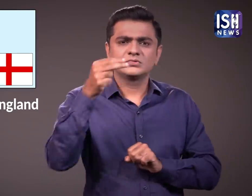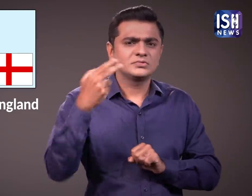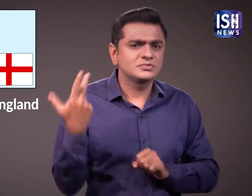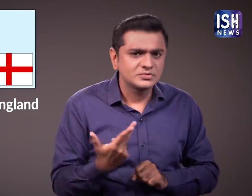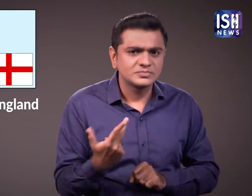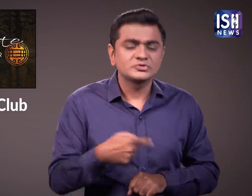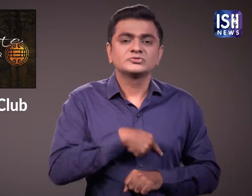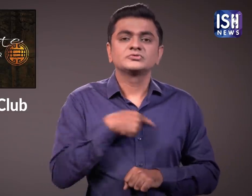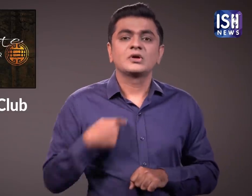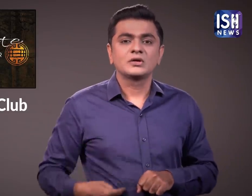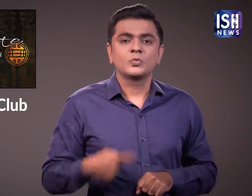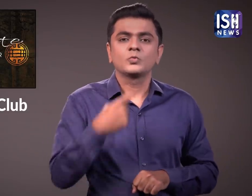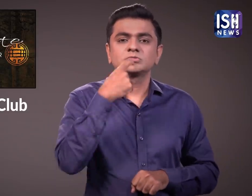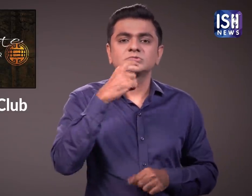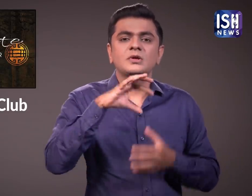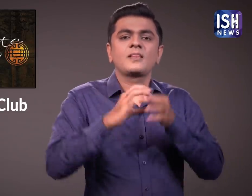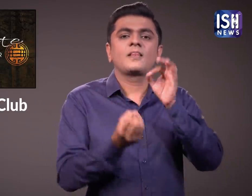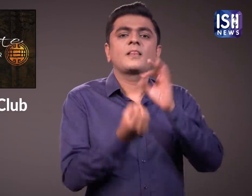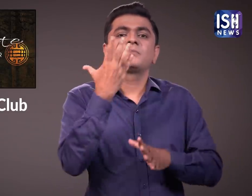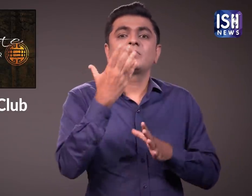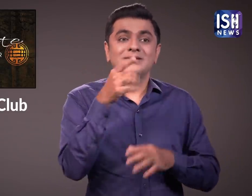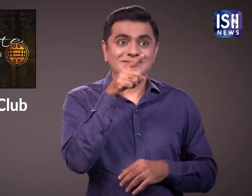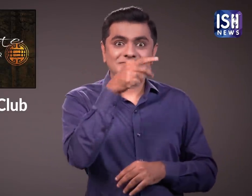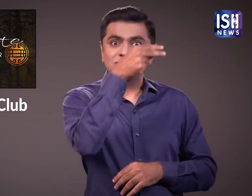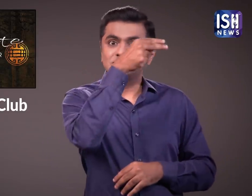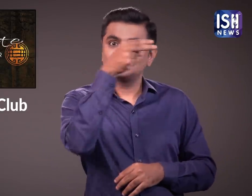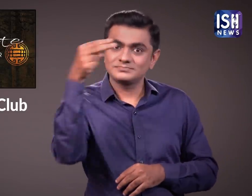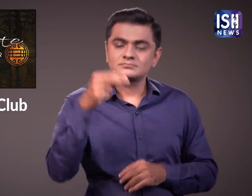टेलर रायन, ब्रुक मॉगन और एलीस मेलविन